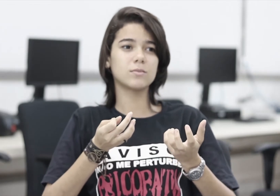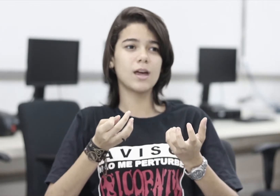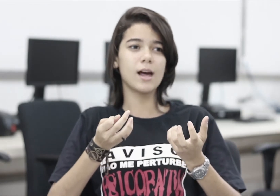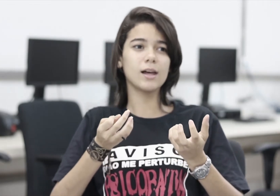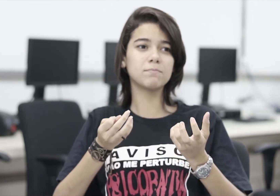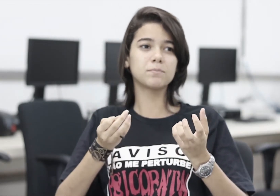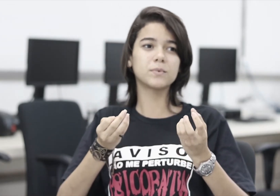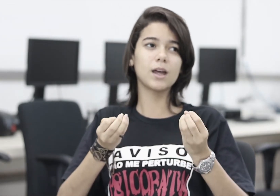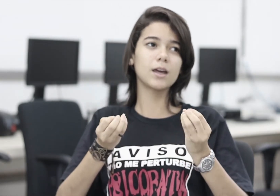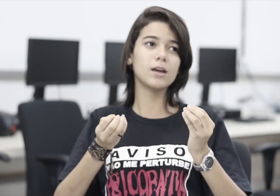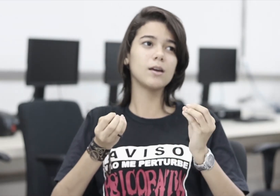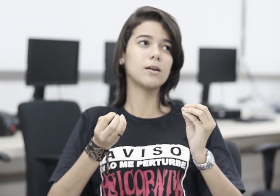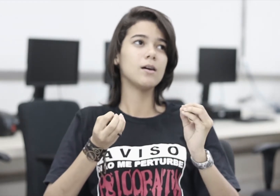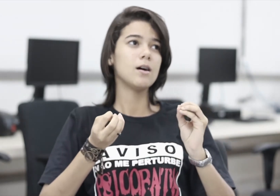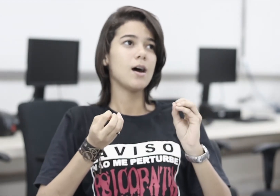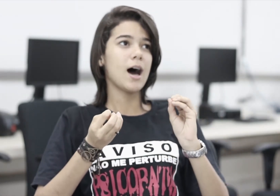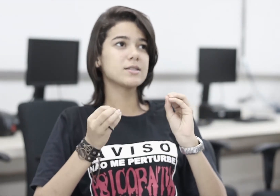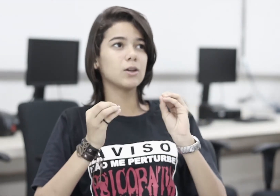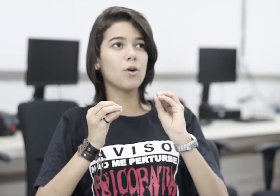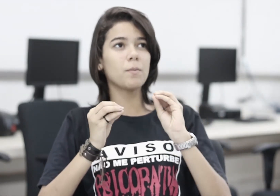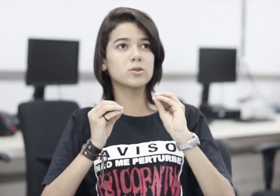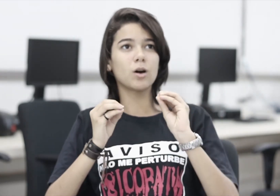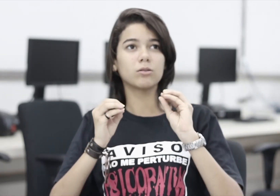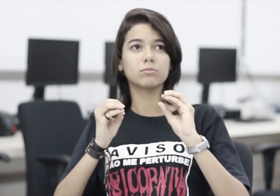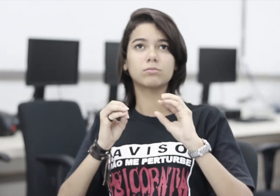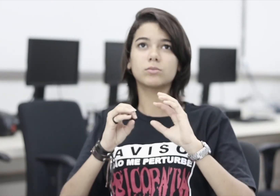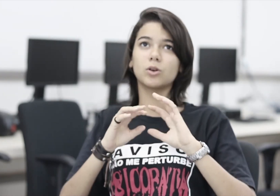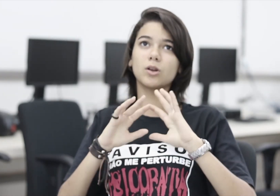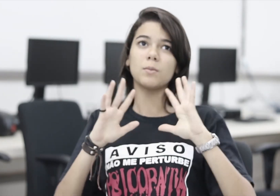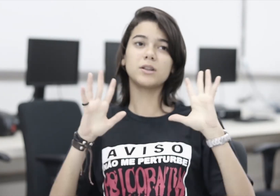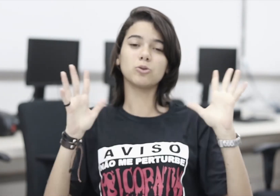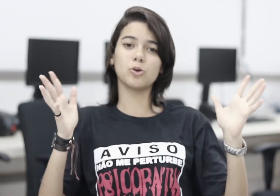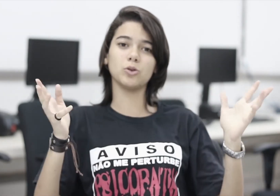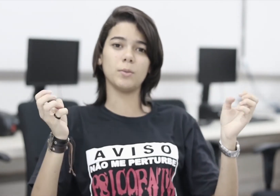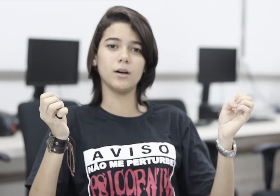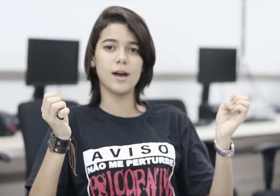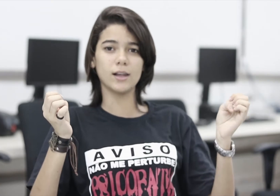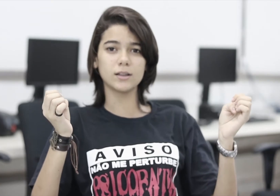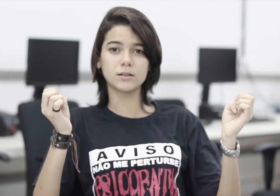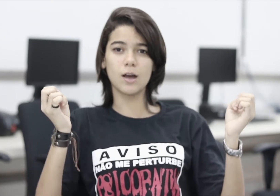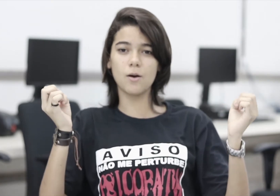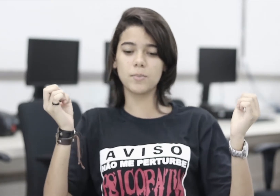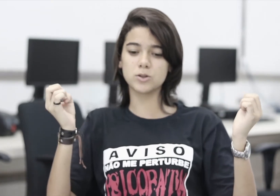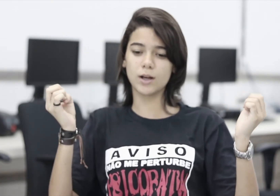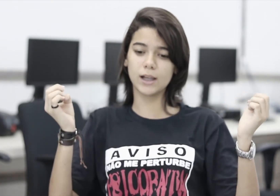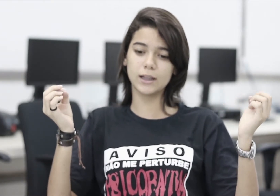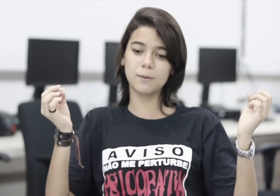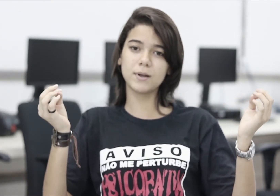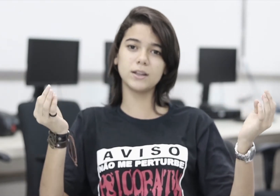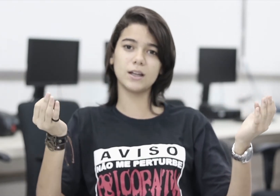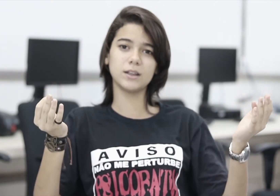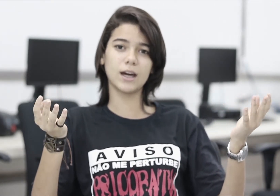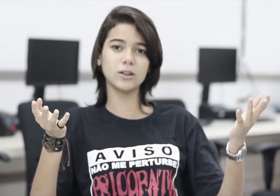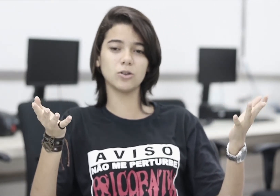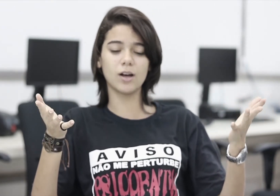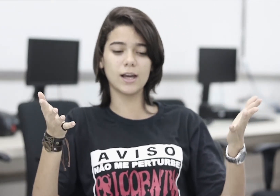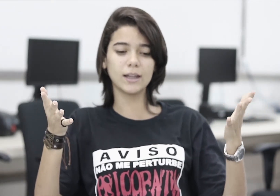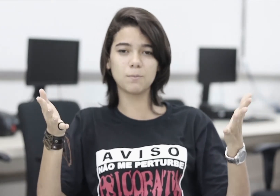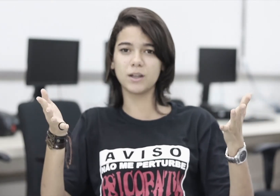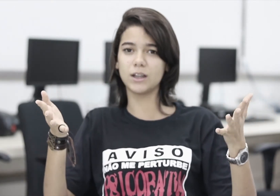ela tem que, assim, ela não é uma pessoa totalmente autônoma. Ela é uma pessoa que ela é dependente, querendo ou não, ela é dependente